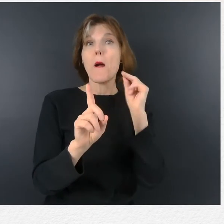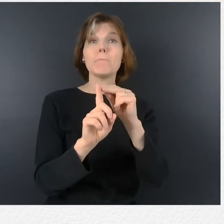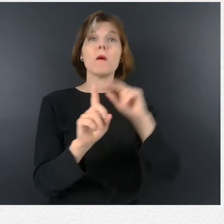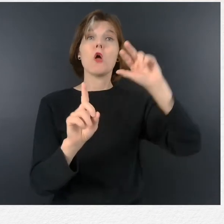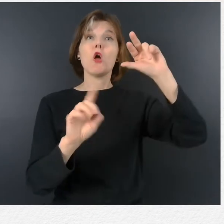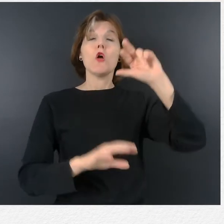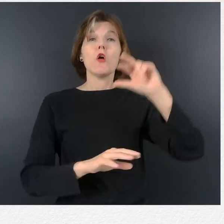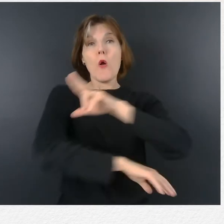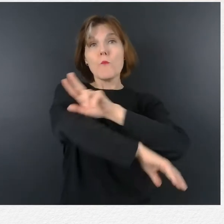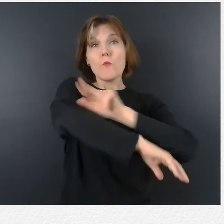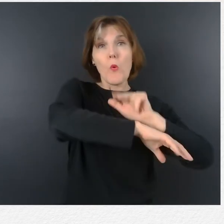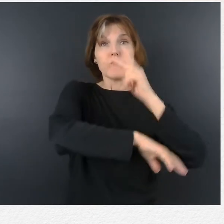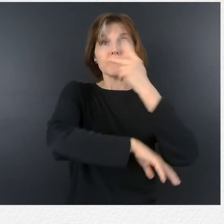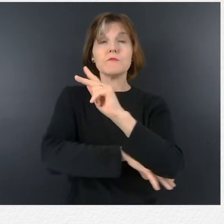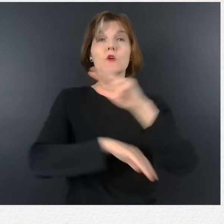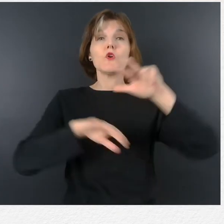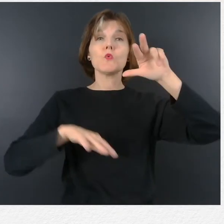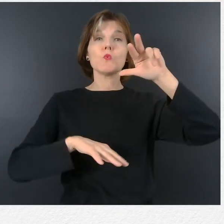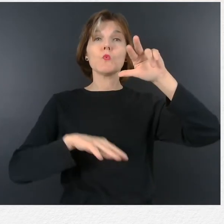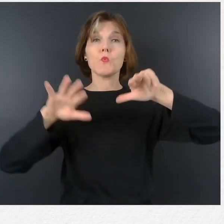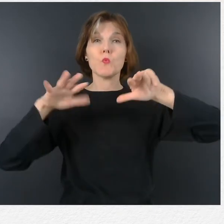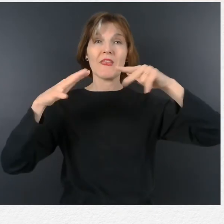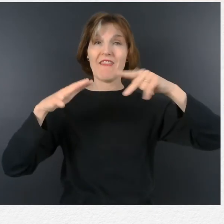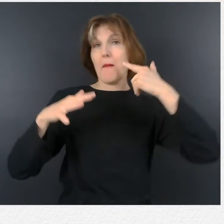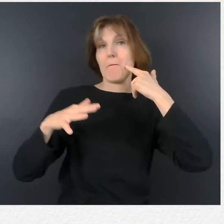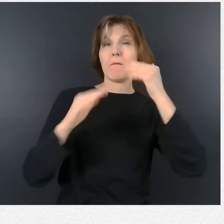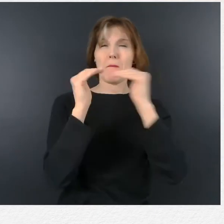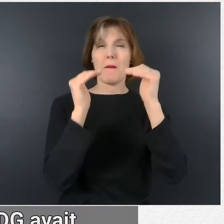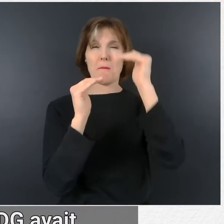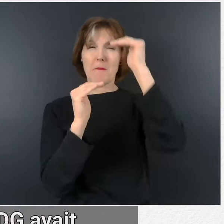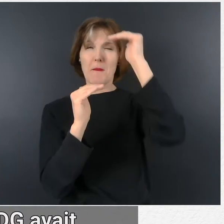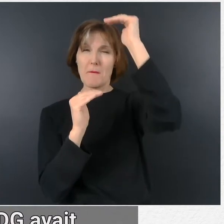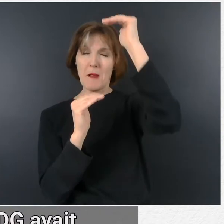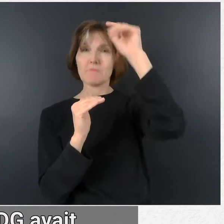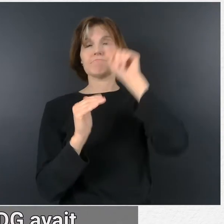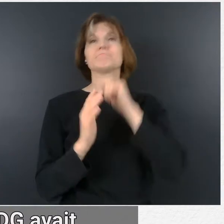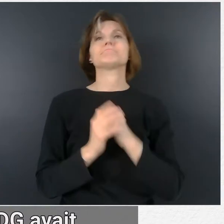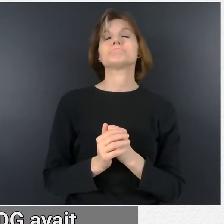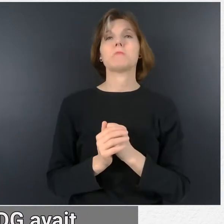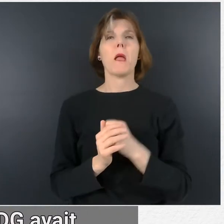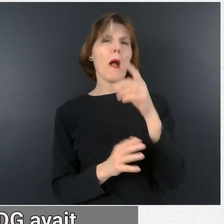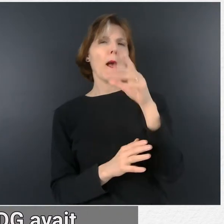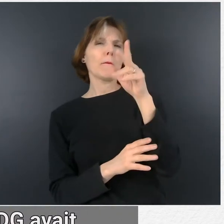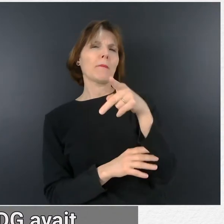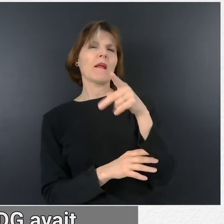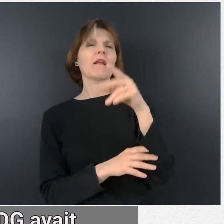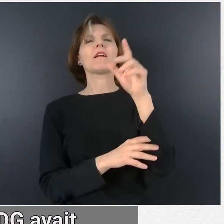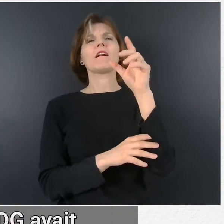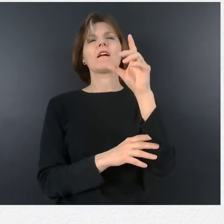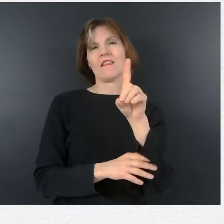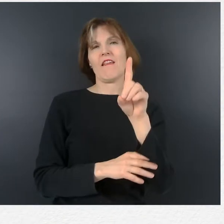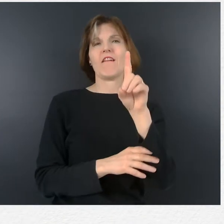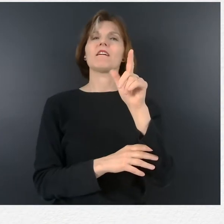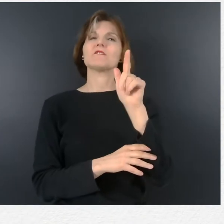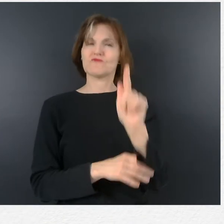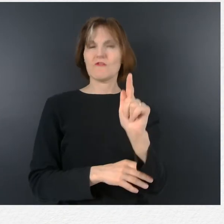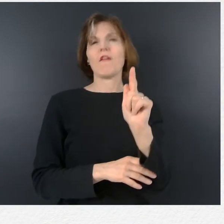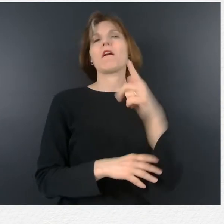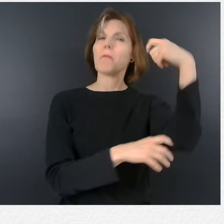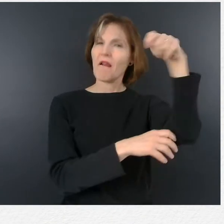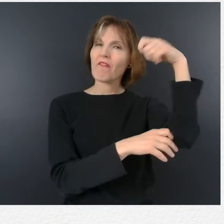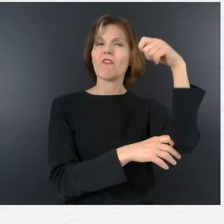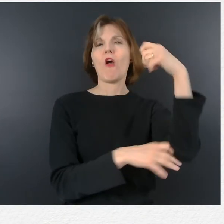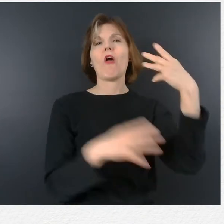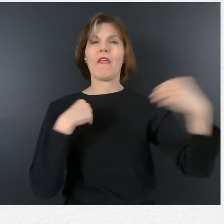étage d'une immense tour de ce quartier d'affaires. Ce grand PDG avait l'habitude de se rendre à son bureau en